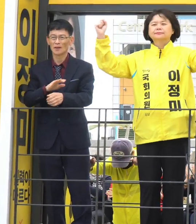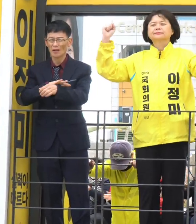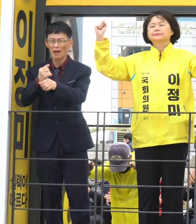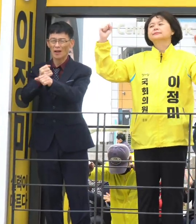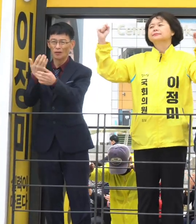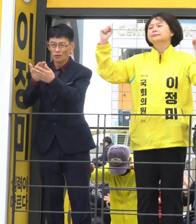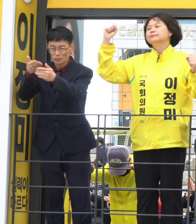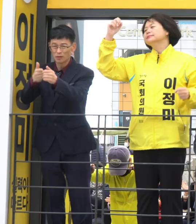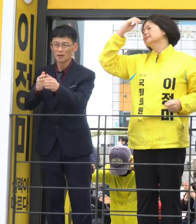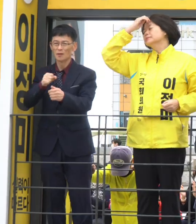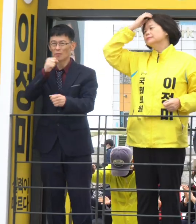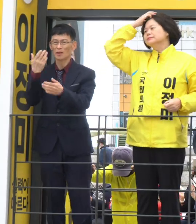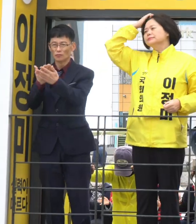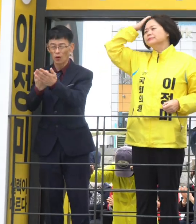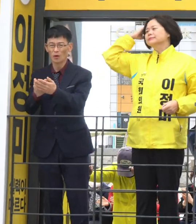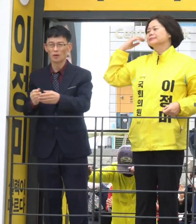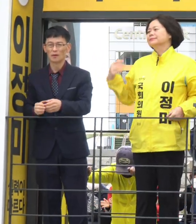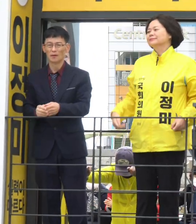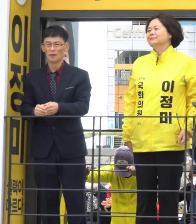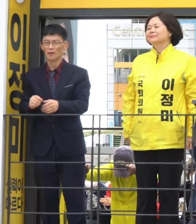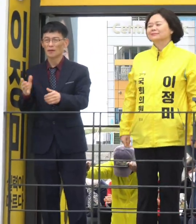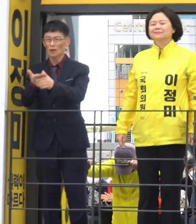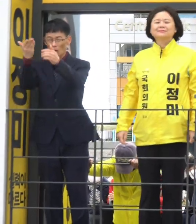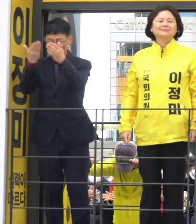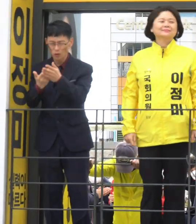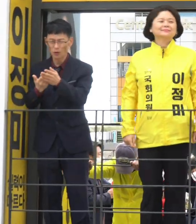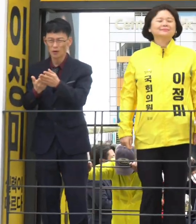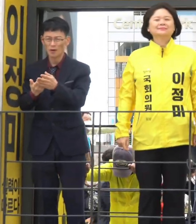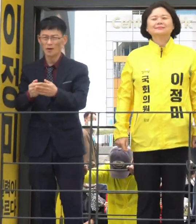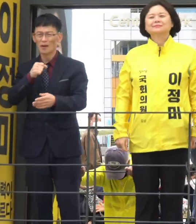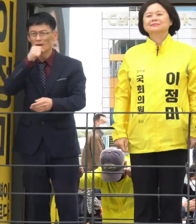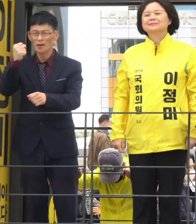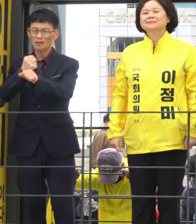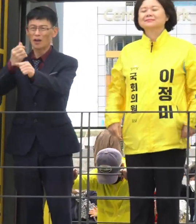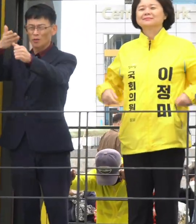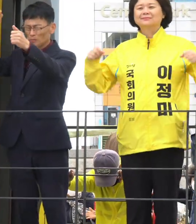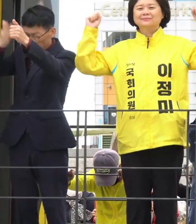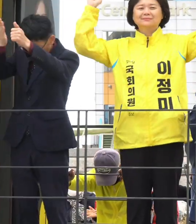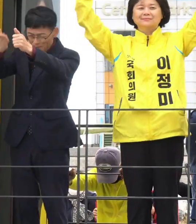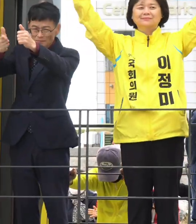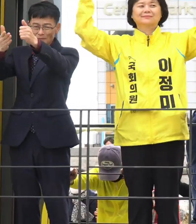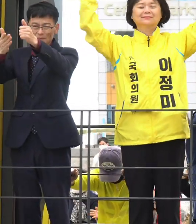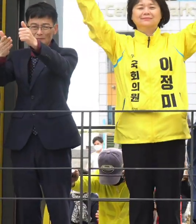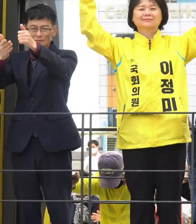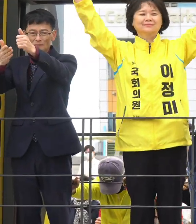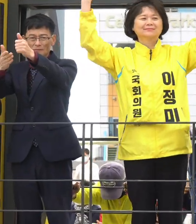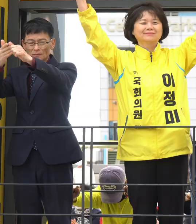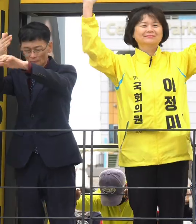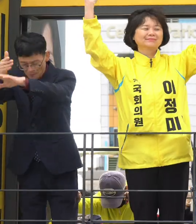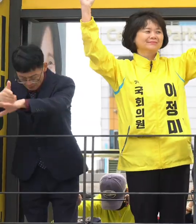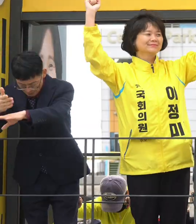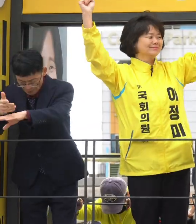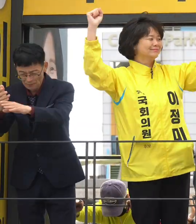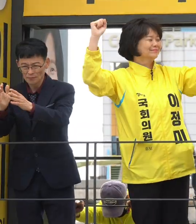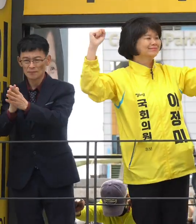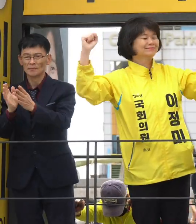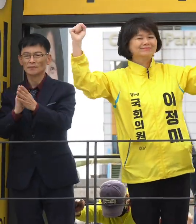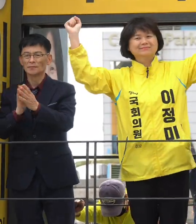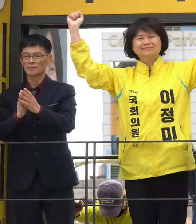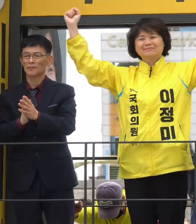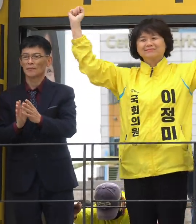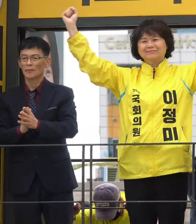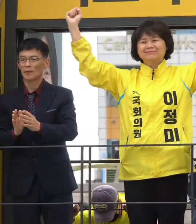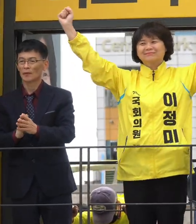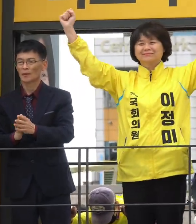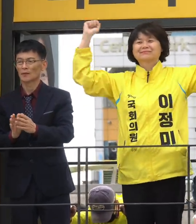여러분께서 받아주시고 키워주시고 당선시켜 주십시오, 여러분. 감사합니다.